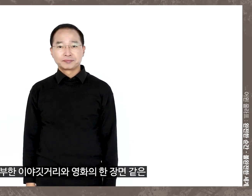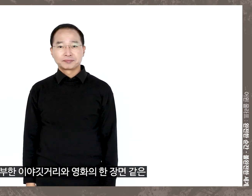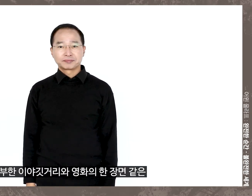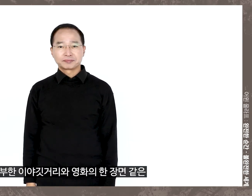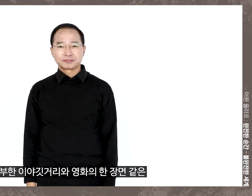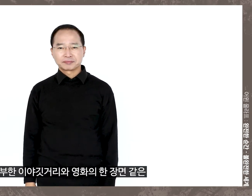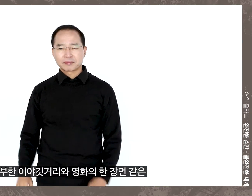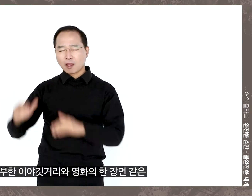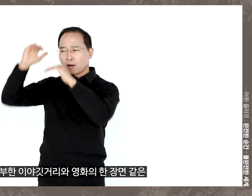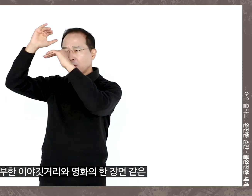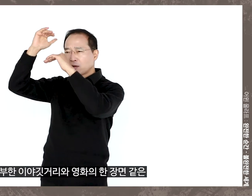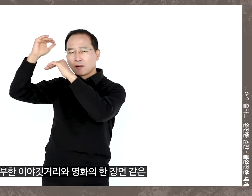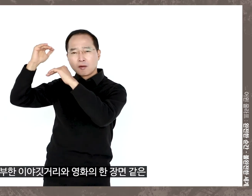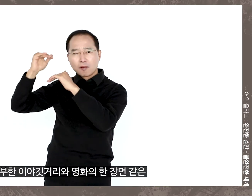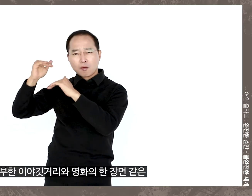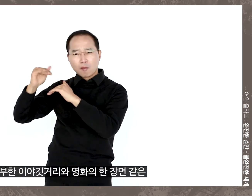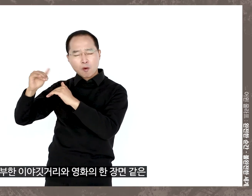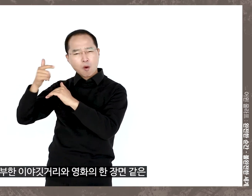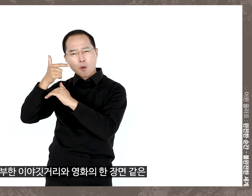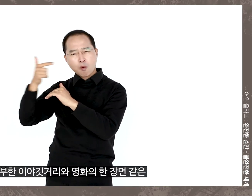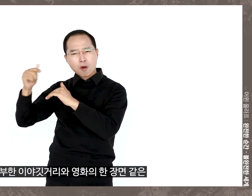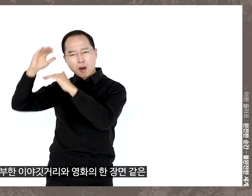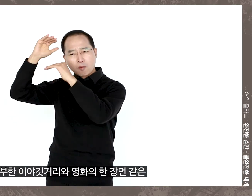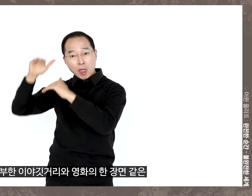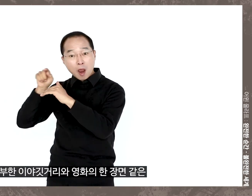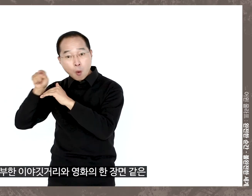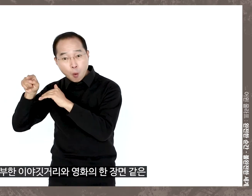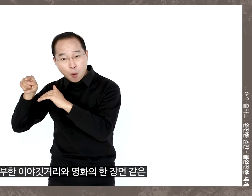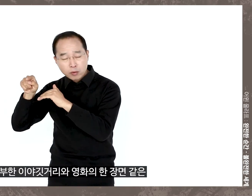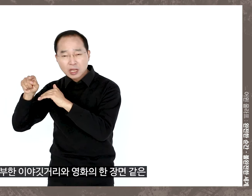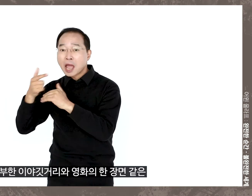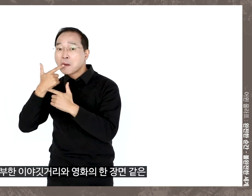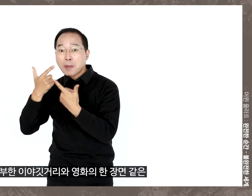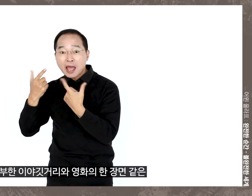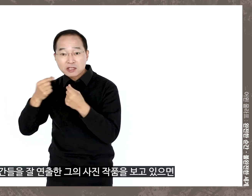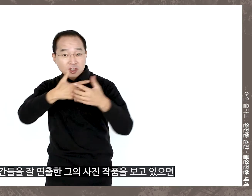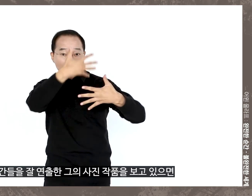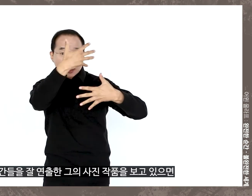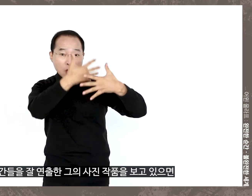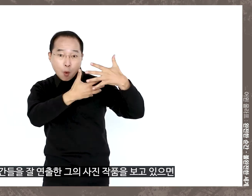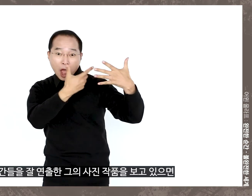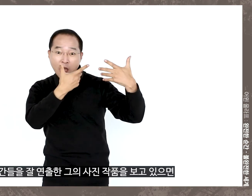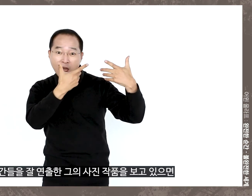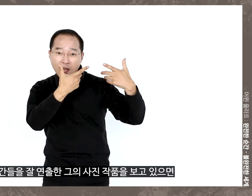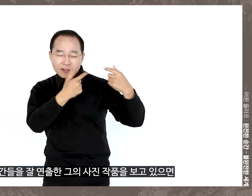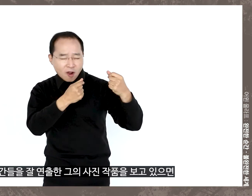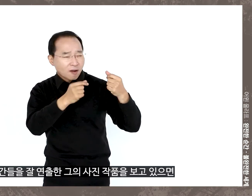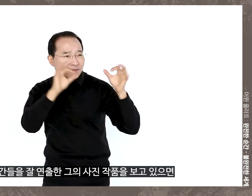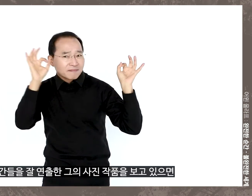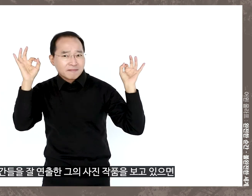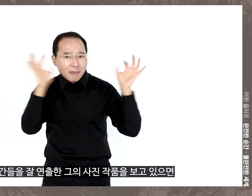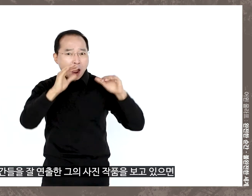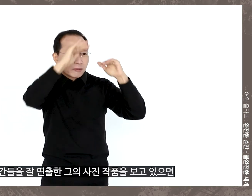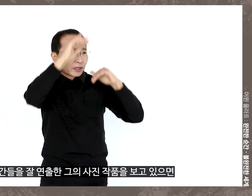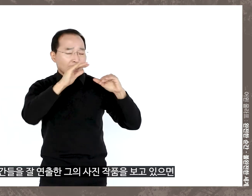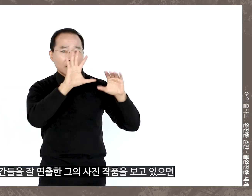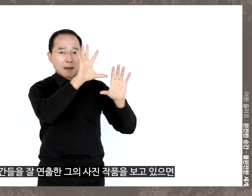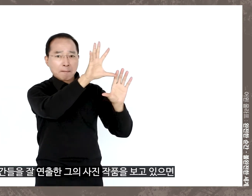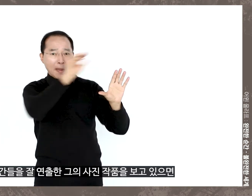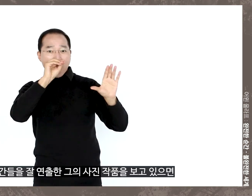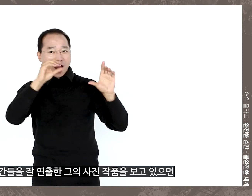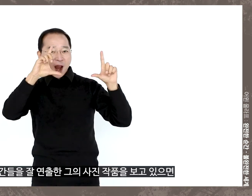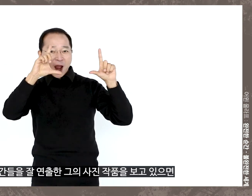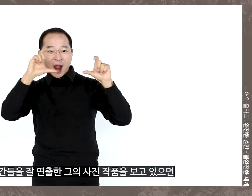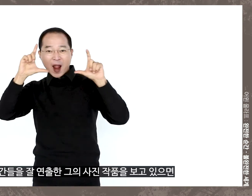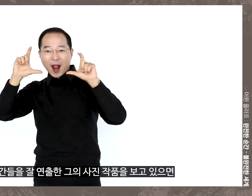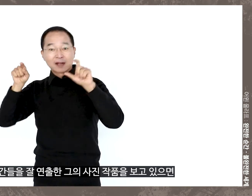풍부한 이야깃거리와 영화의 한 장면 같은 극적인 순간들을 잘